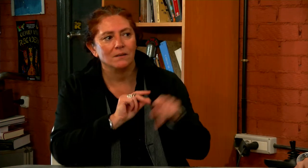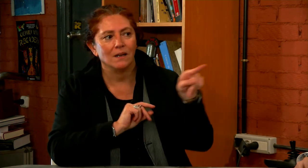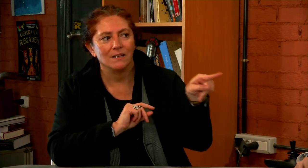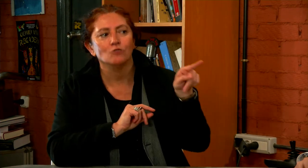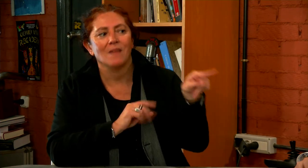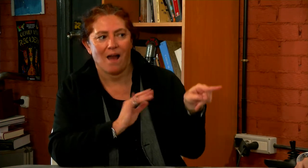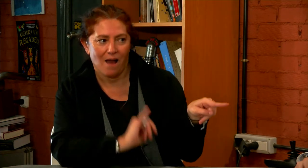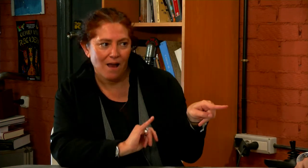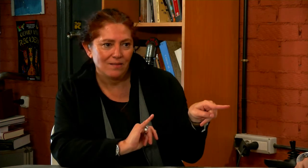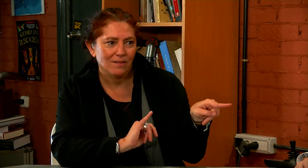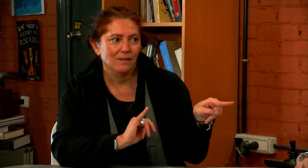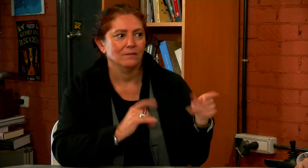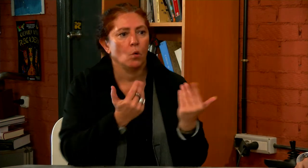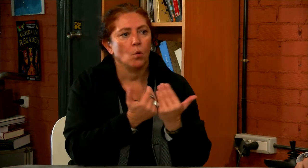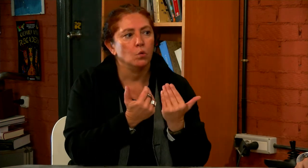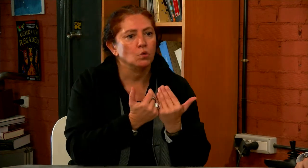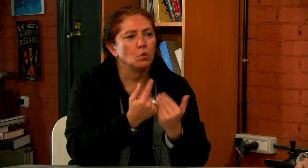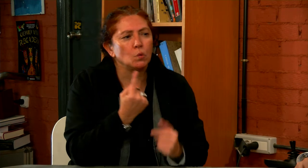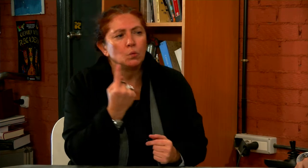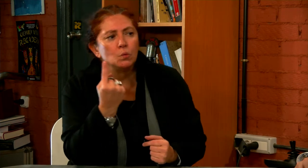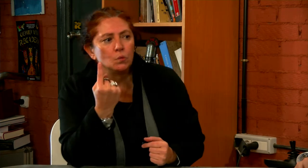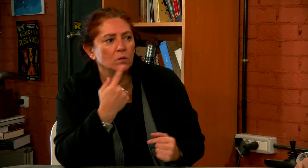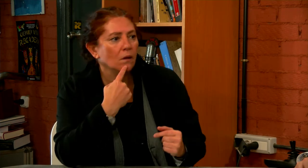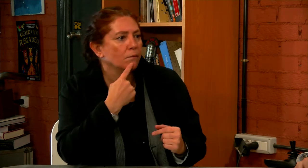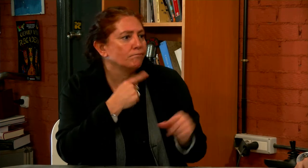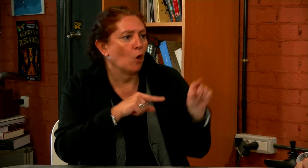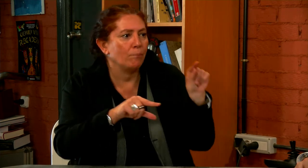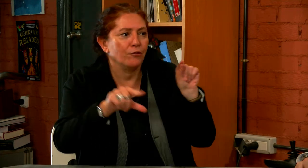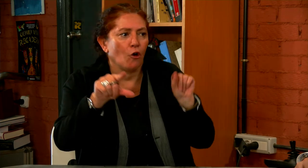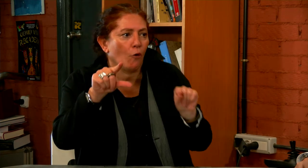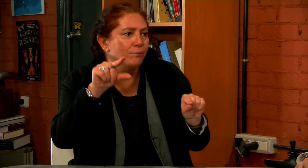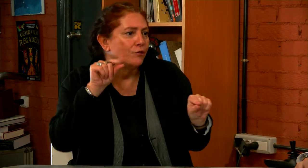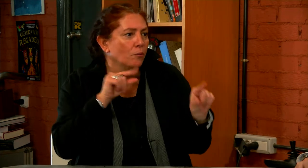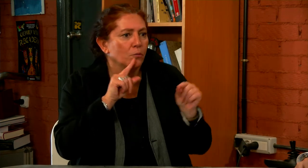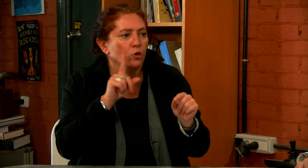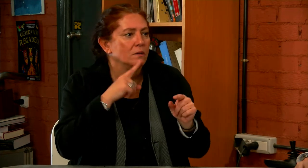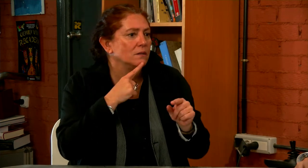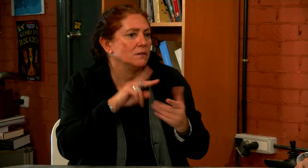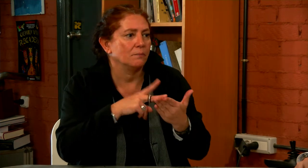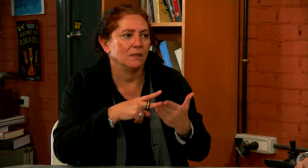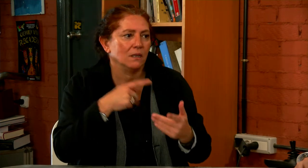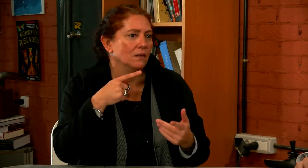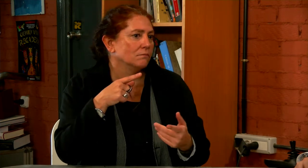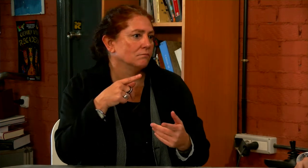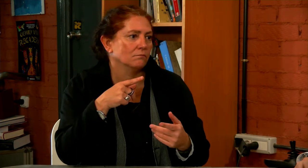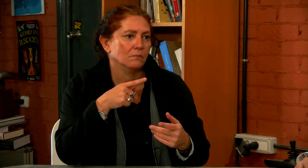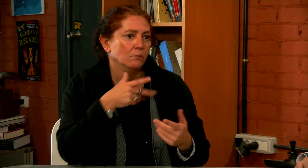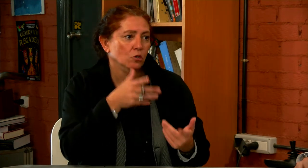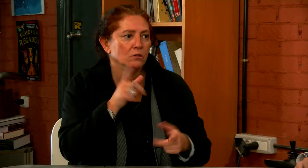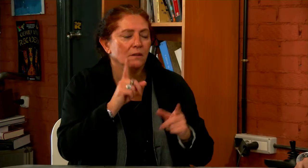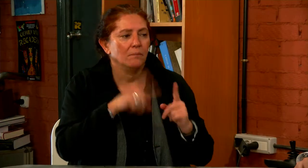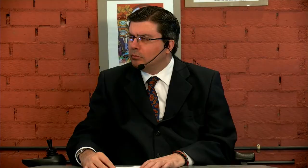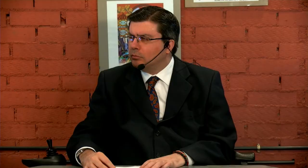Por ejemplo, en la Universidad Complutense sí lo tienen, en la Politécnica también, en la Autónoma también, pero luego surgen